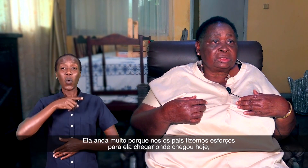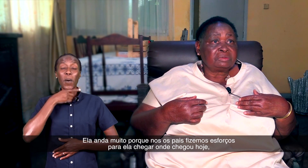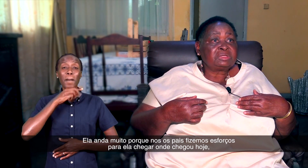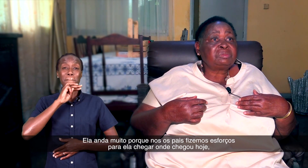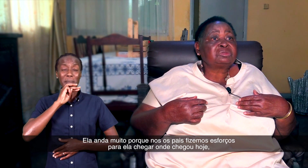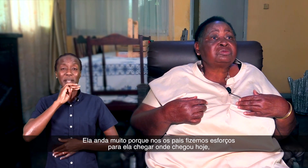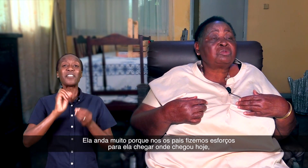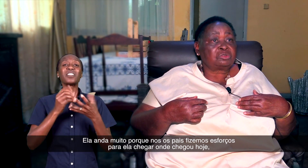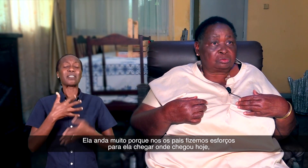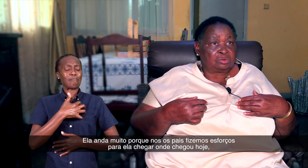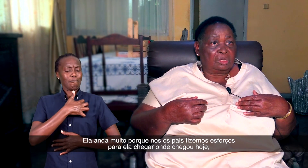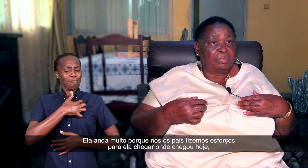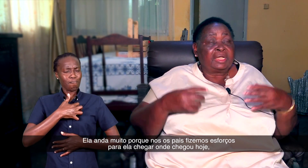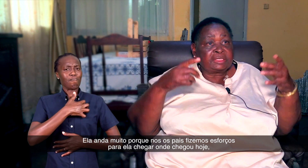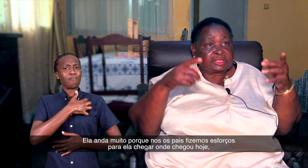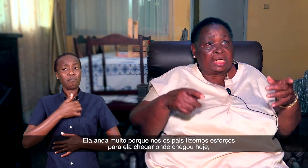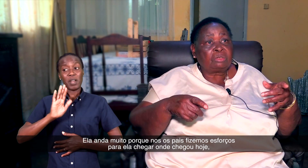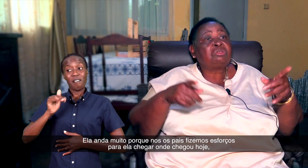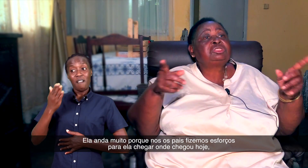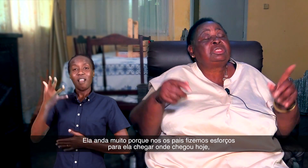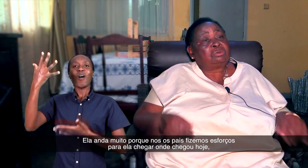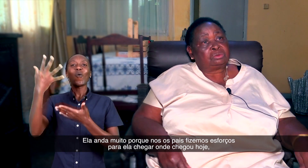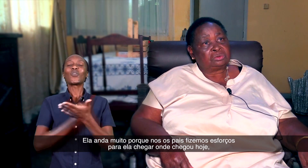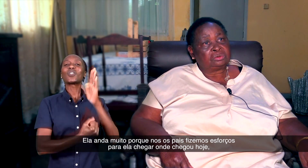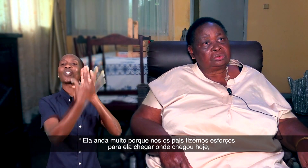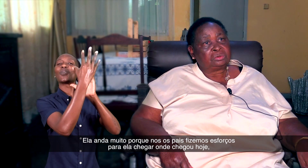pais, fizemos esforço para ele chegar